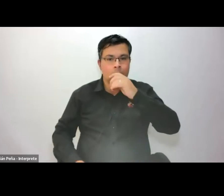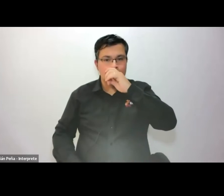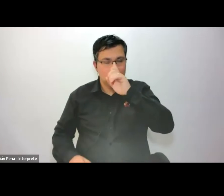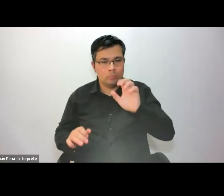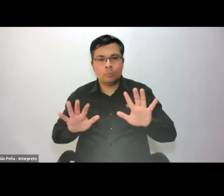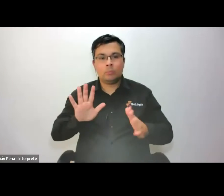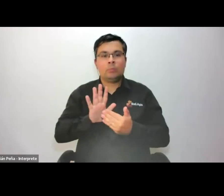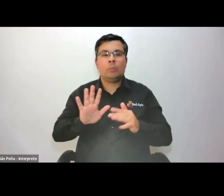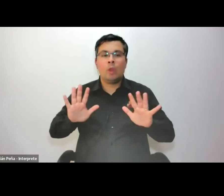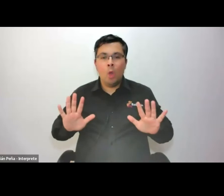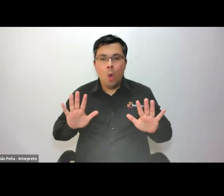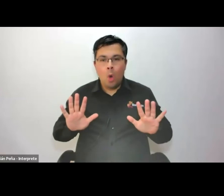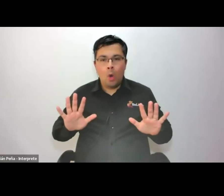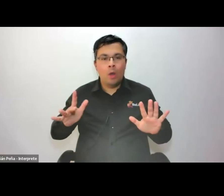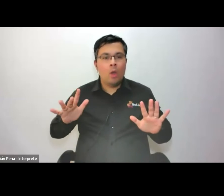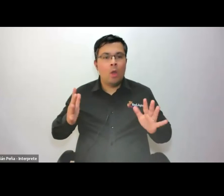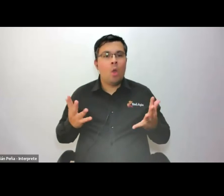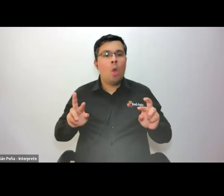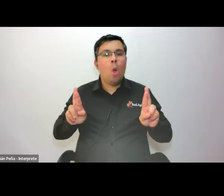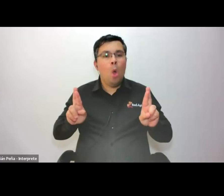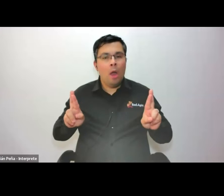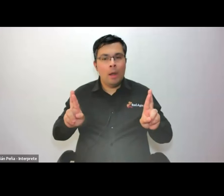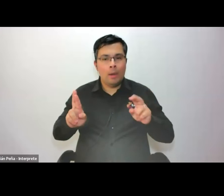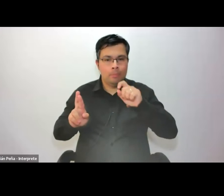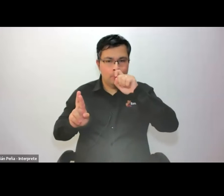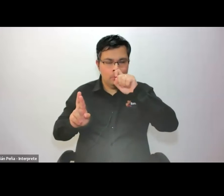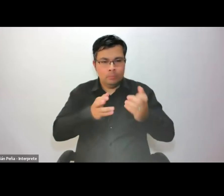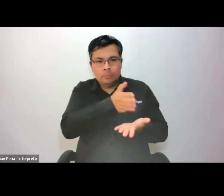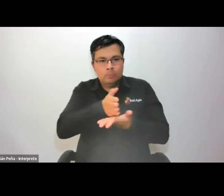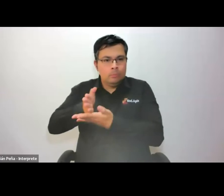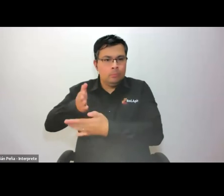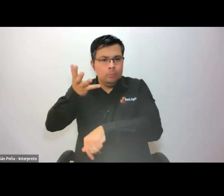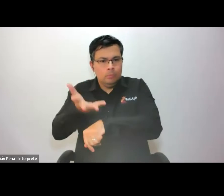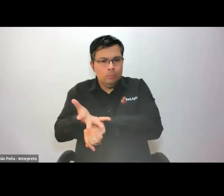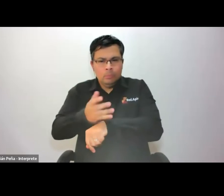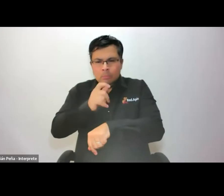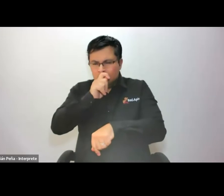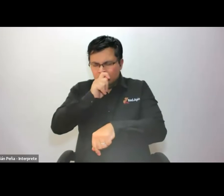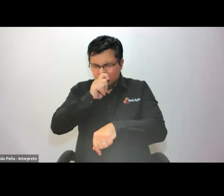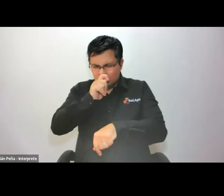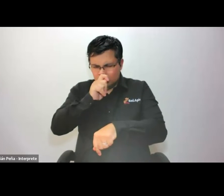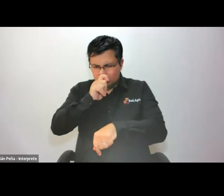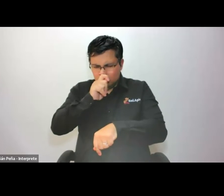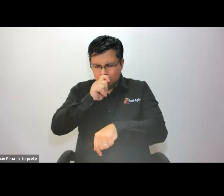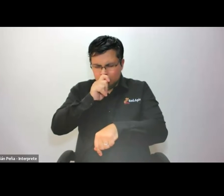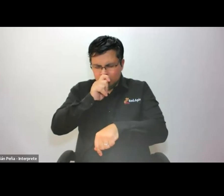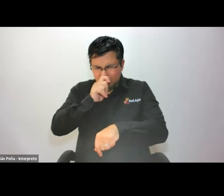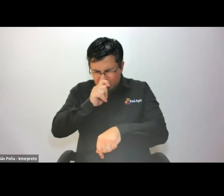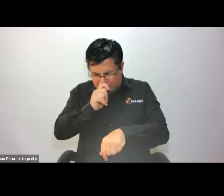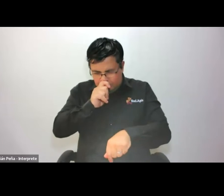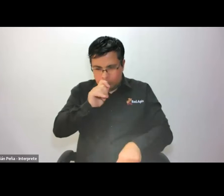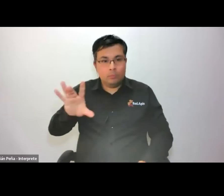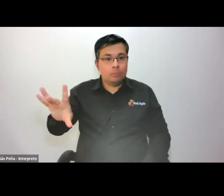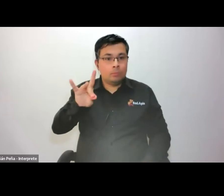para financiar tutores sombra, esos mismos recursos los tengan para financiar asistentes técnicos de la